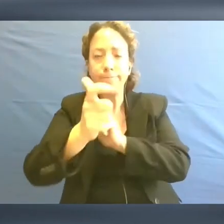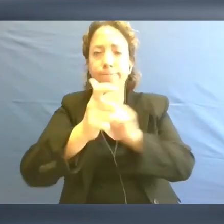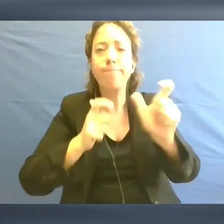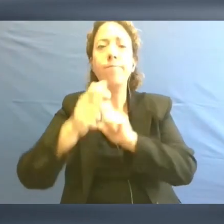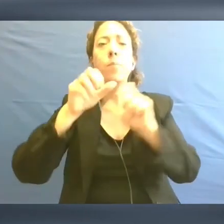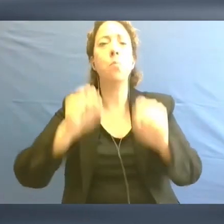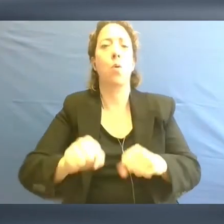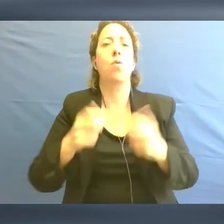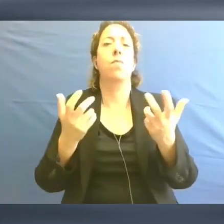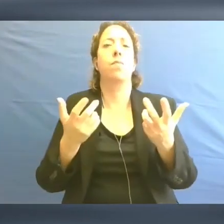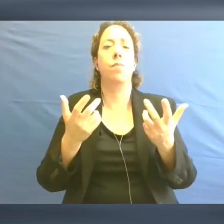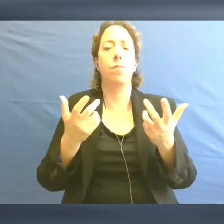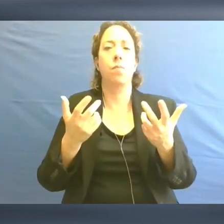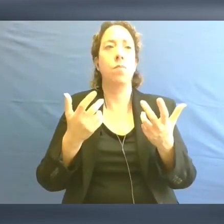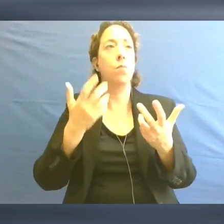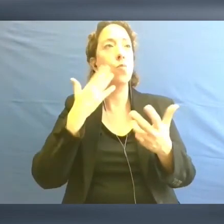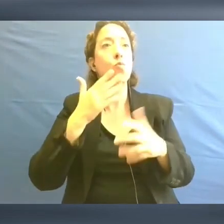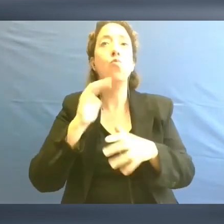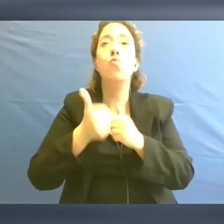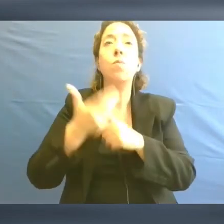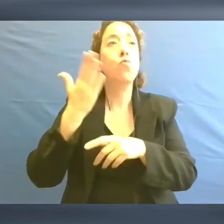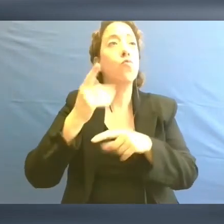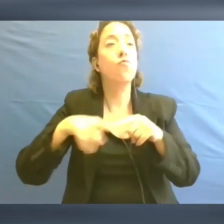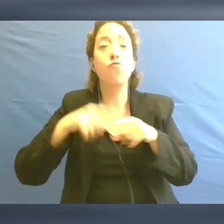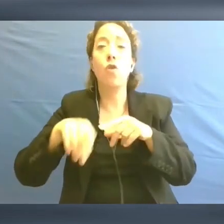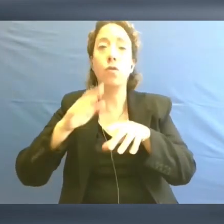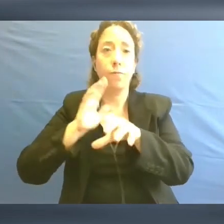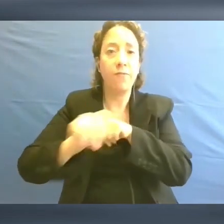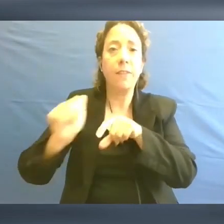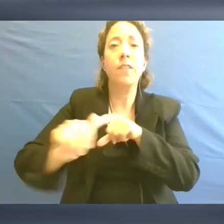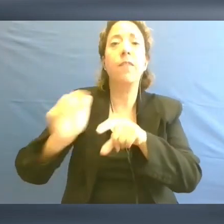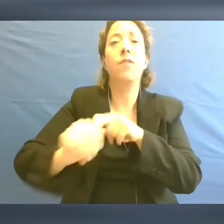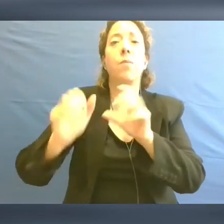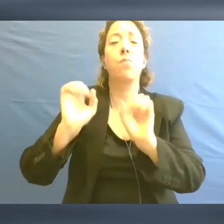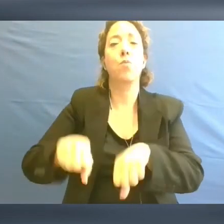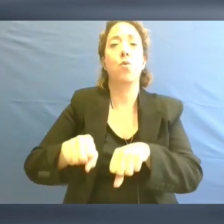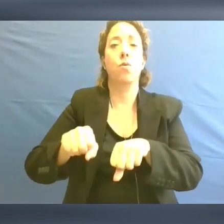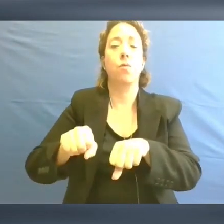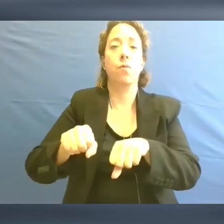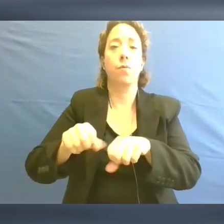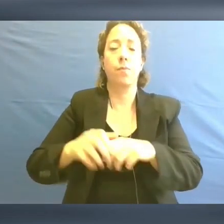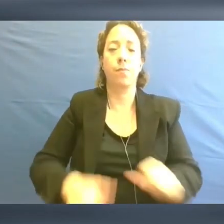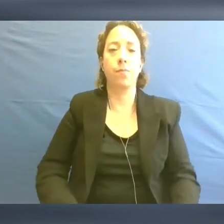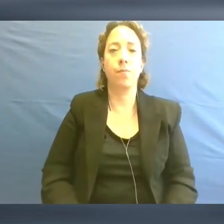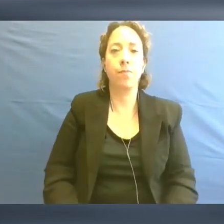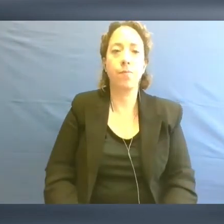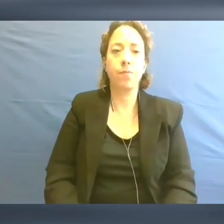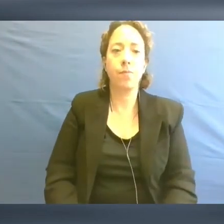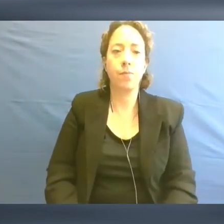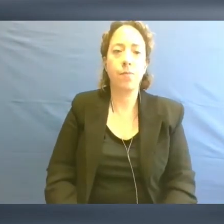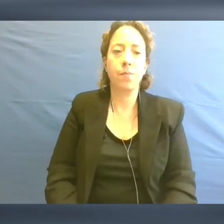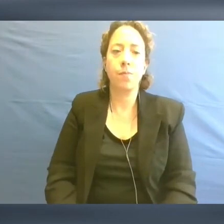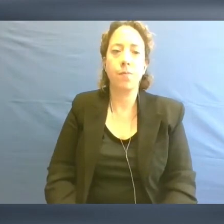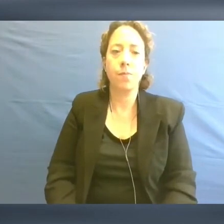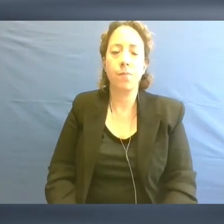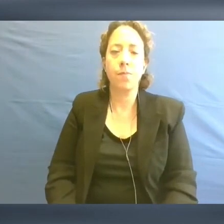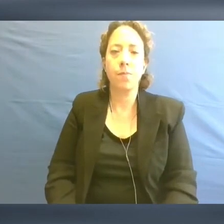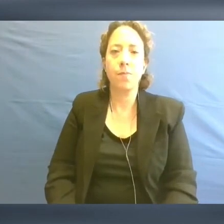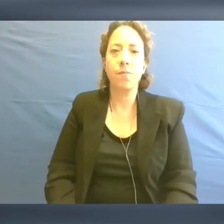de réaliser les tâches nécessaires dans le domaine numérique.